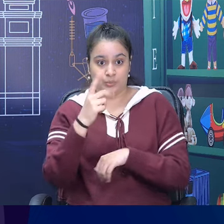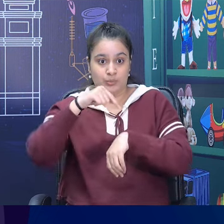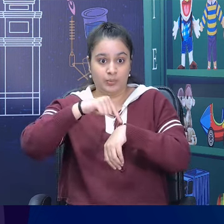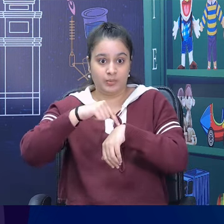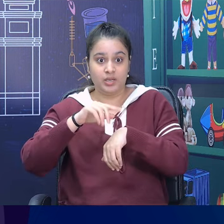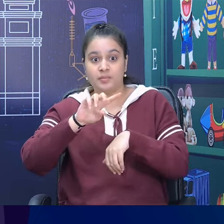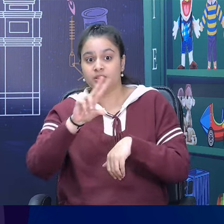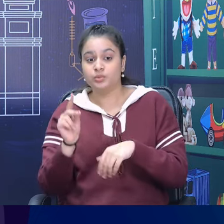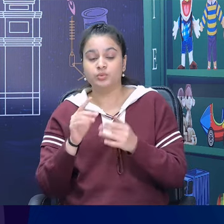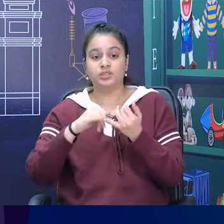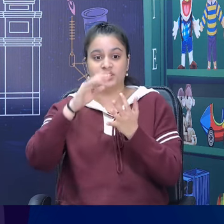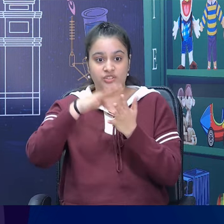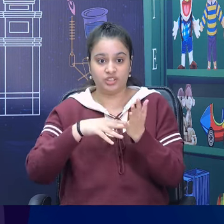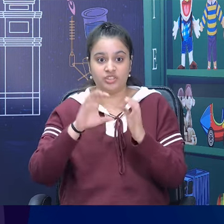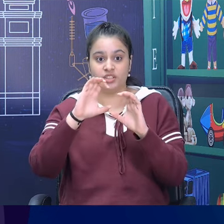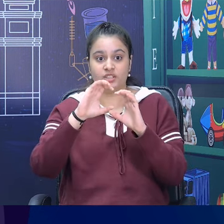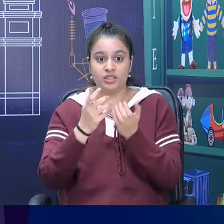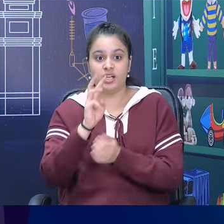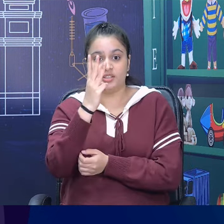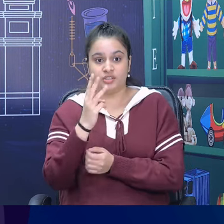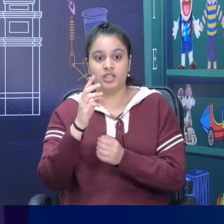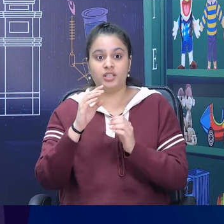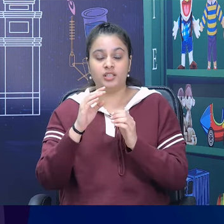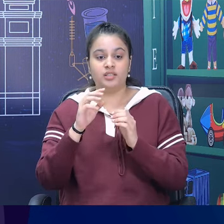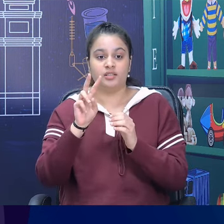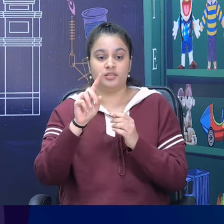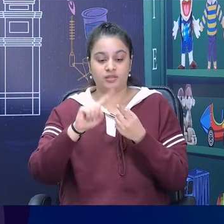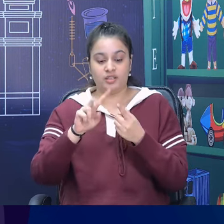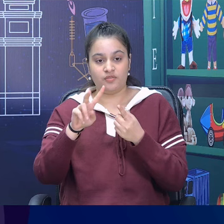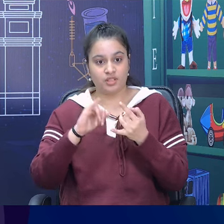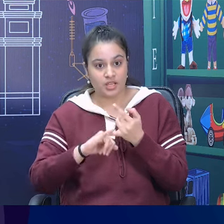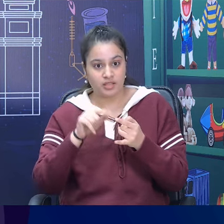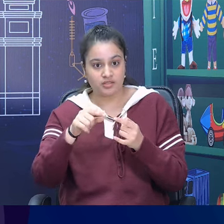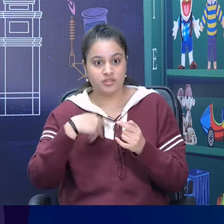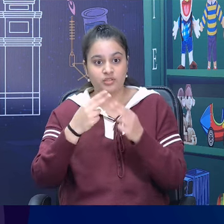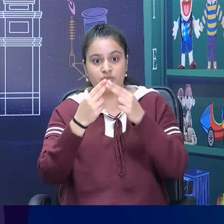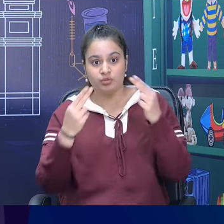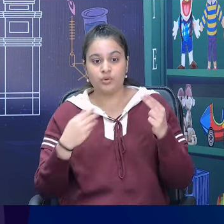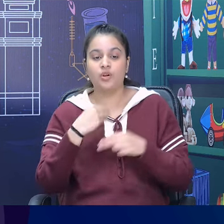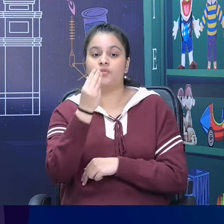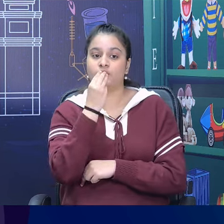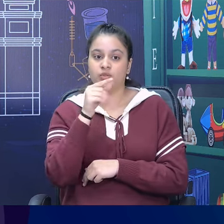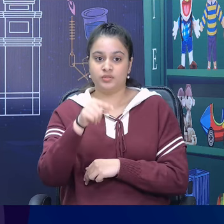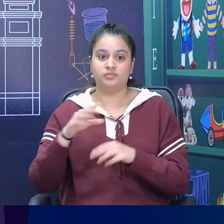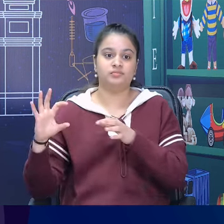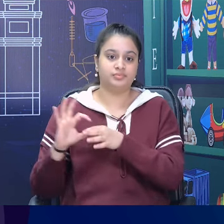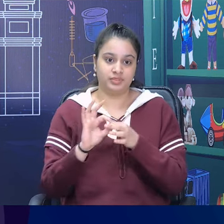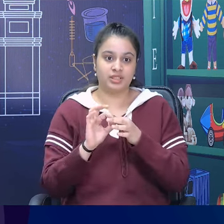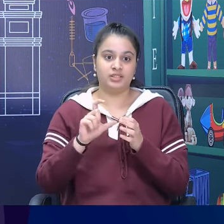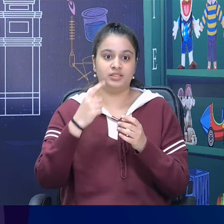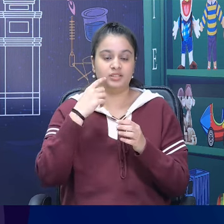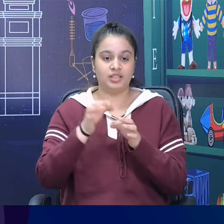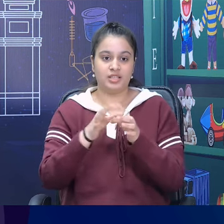सत्र होगा यह होगा कक्षा तीन के बच्चों के लिए ईवीएस का सत्र जहां हम जानेंगे स्टोरी ऑफ फूड तो यूं ही जुड़े रहे सीआईटी